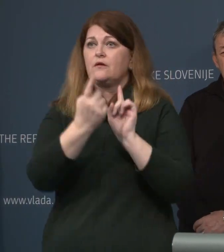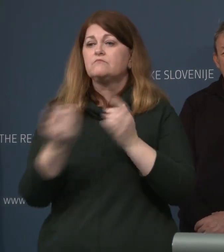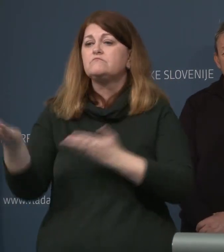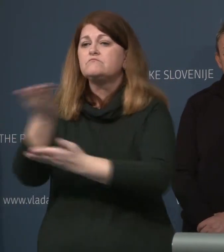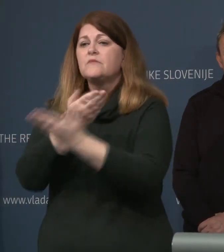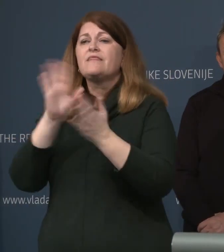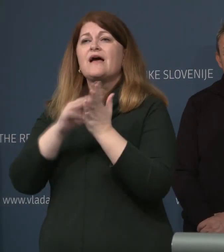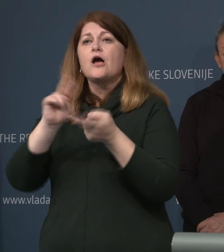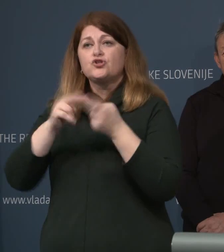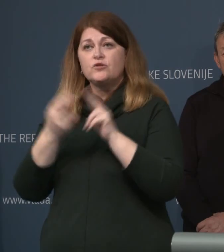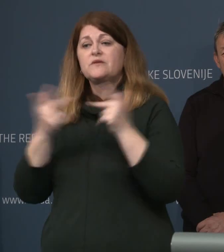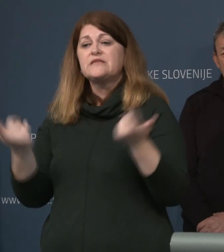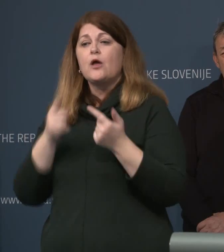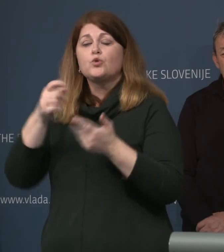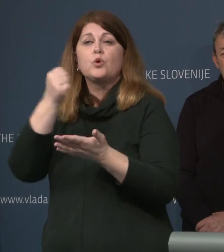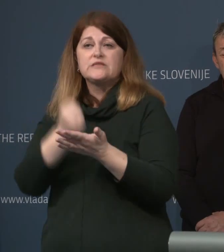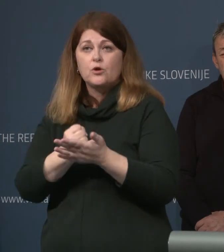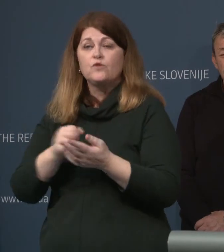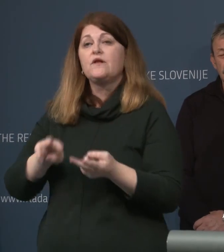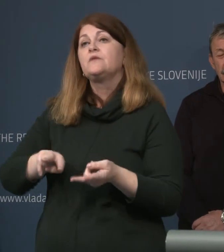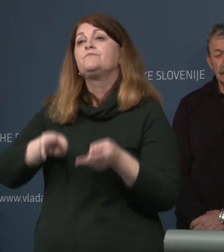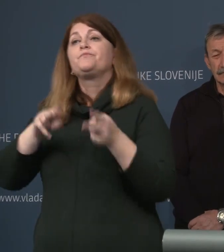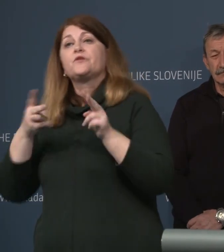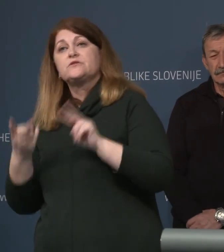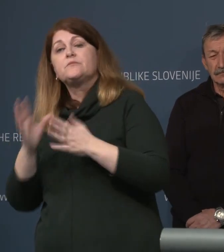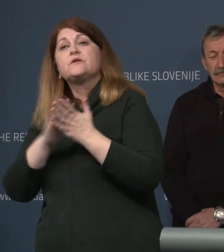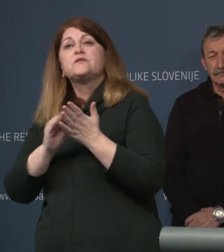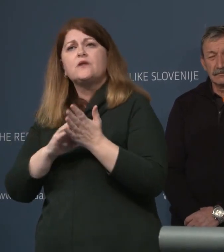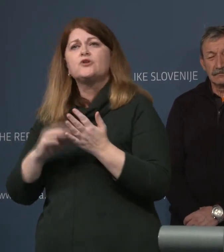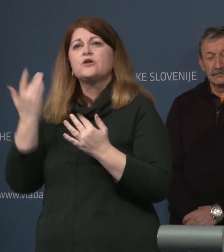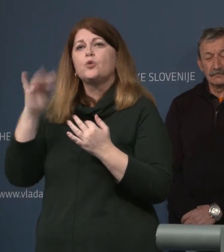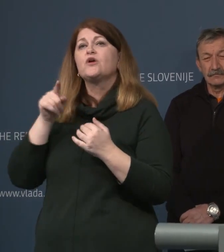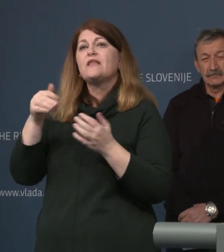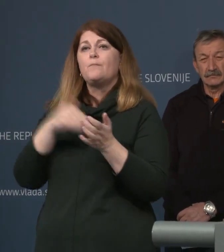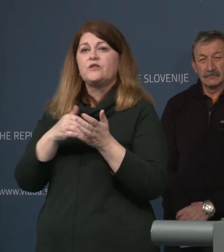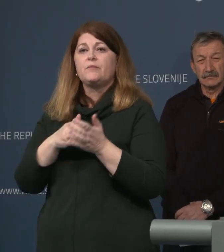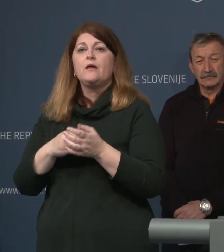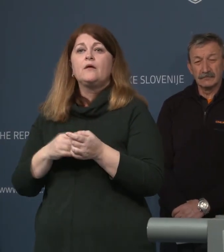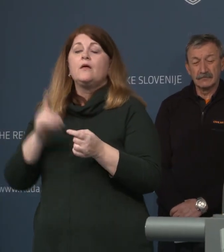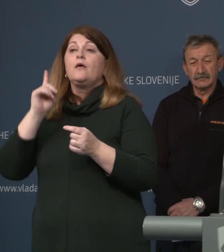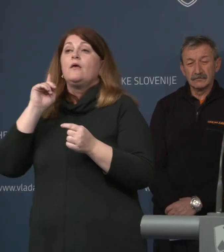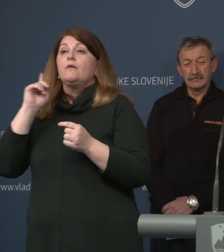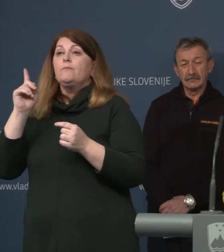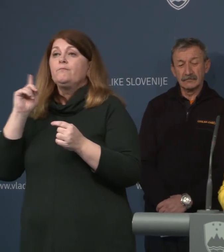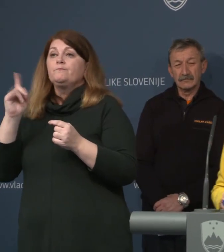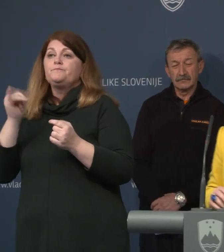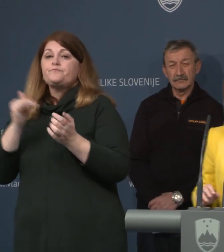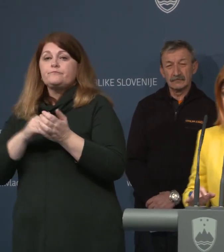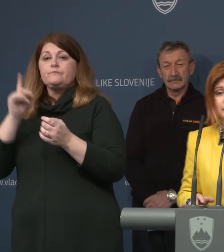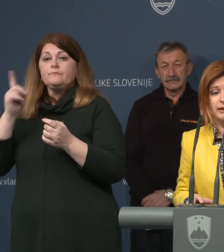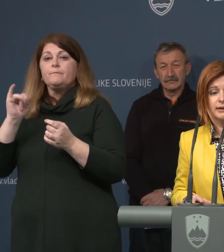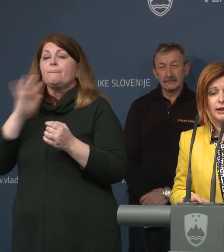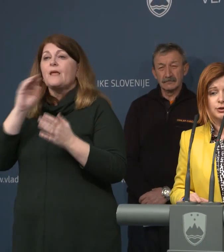kakšen način bi se dalo tudi to zagotoviti oziroma kakšna in kolikšna je ta potreba. Vendar le je treba upozoriti, da bo